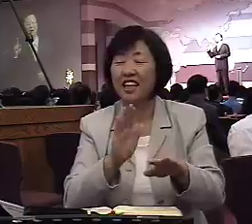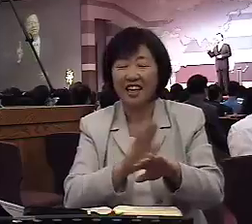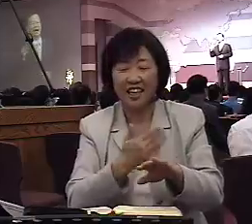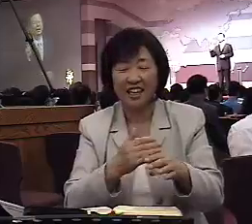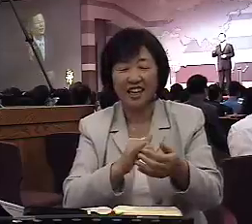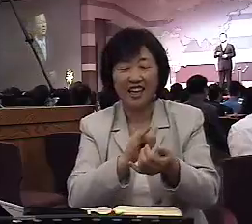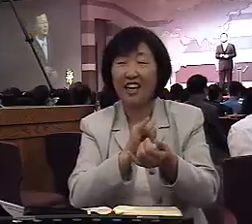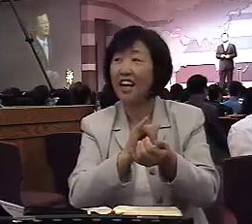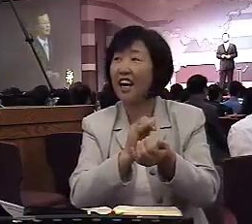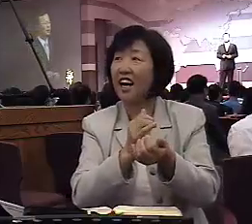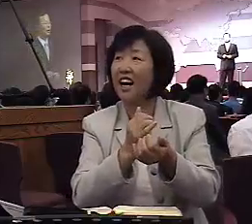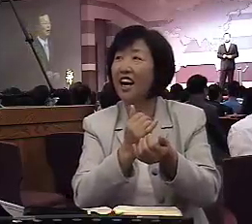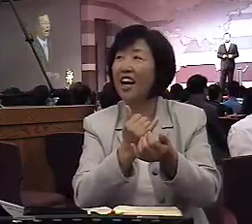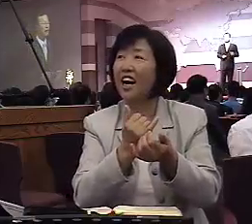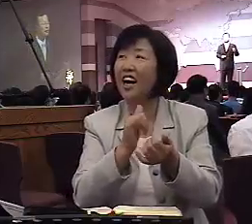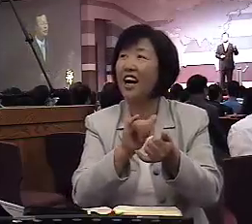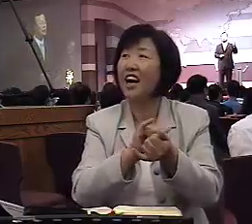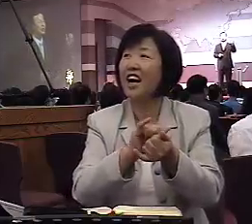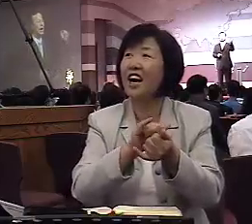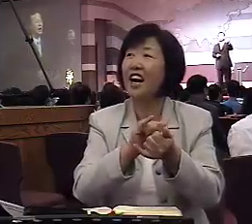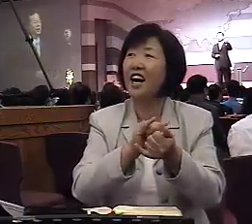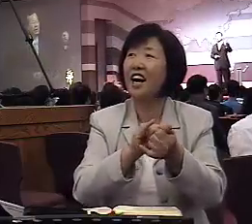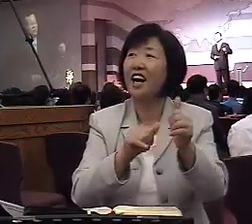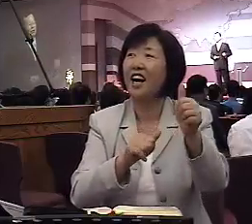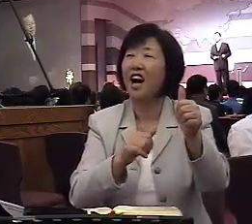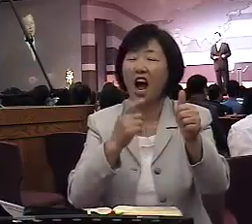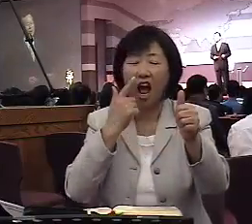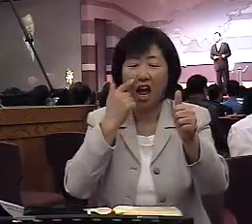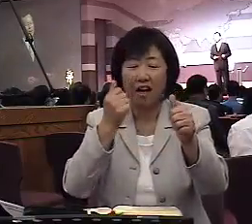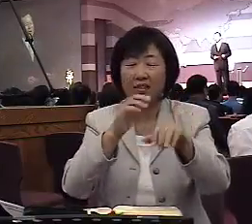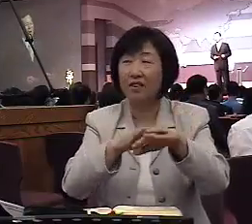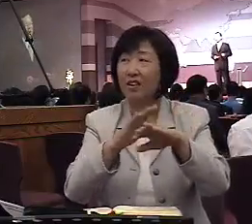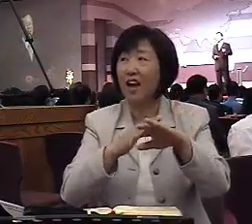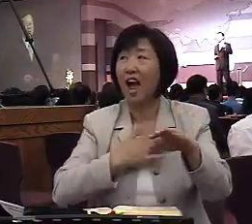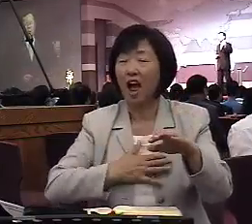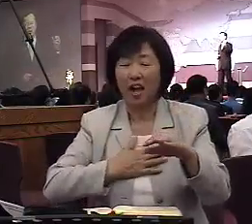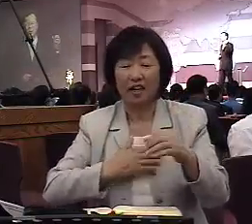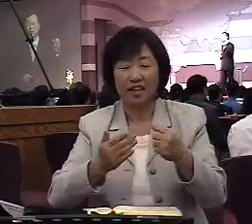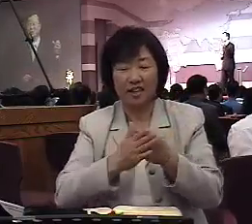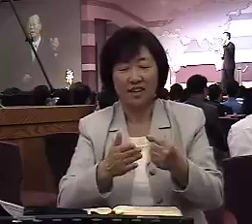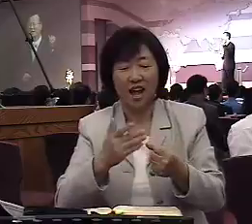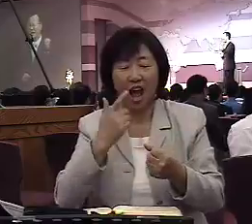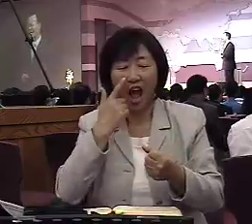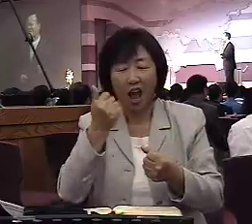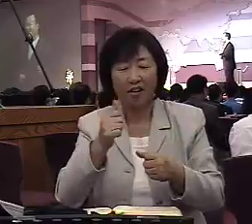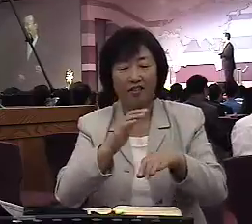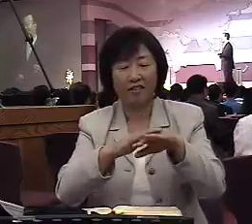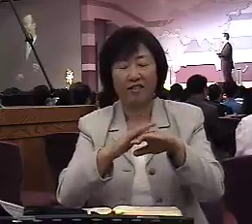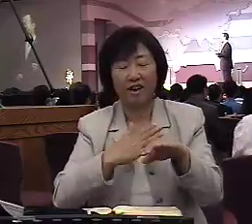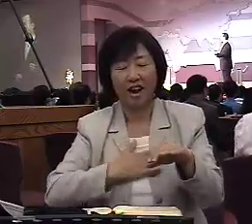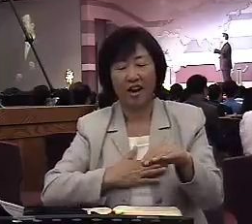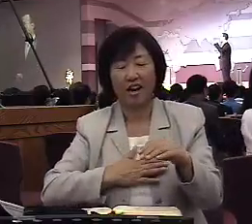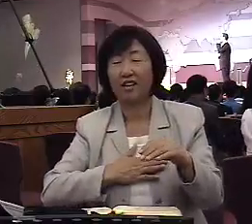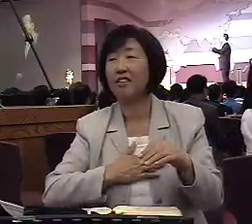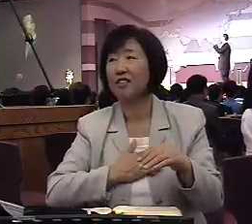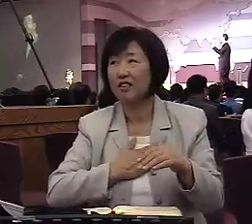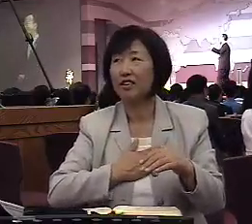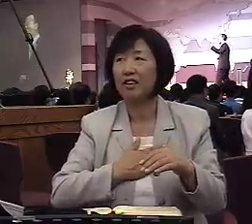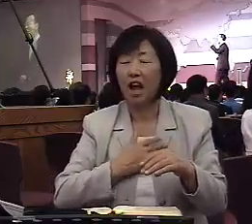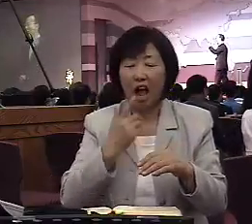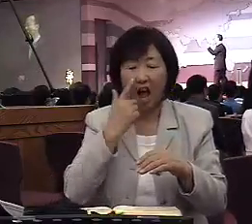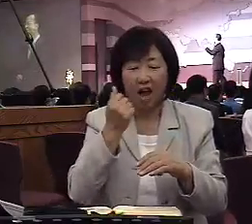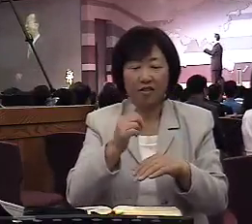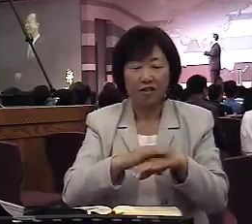이상한 데로 가지 않은 이유는 아버지의 손을 알았기 때문입니다. 아버지의 손이 어떤가를 알고 아버지의